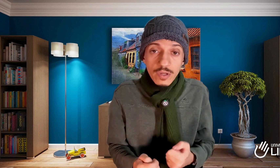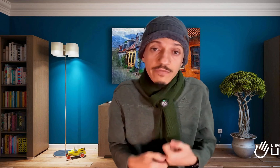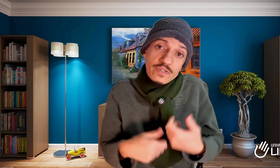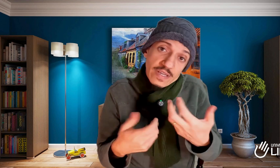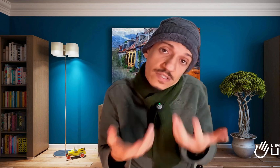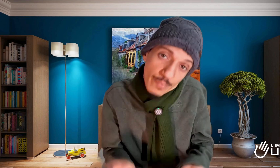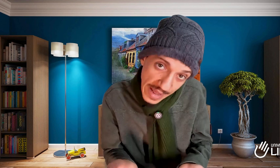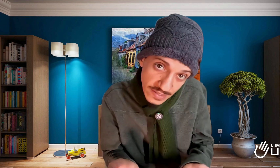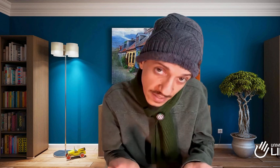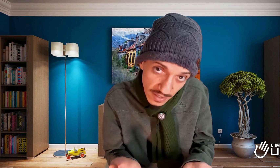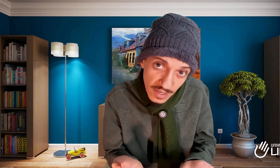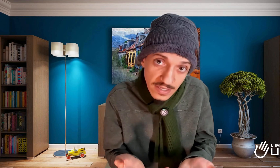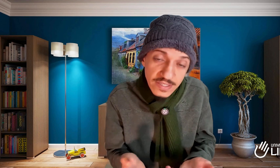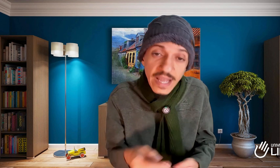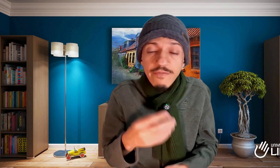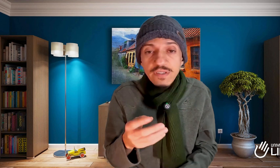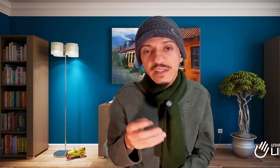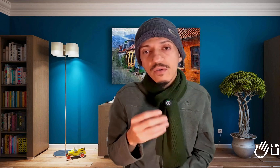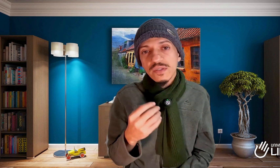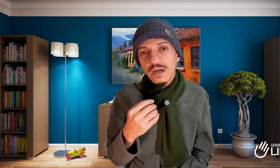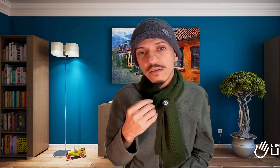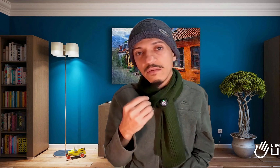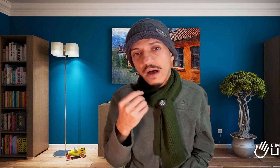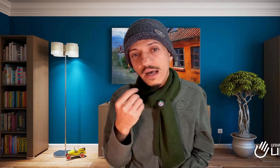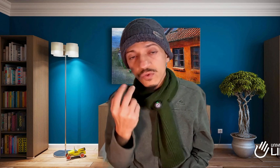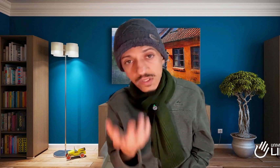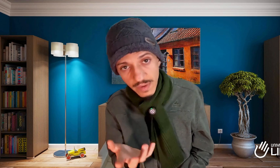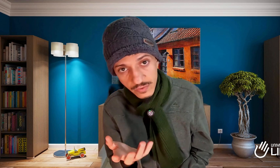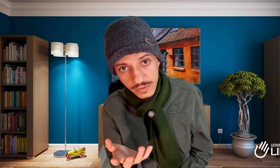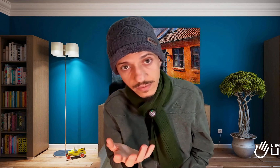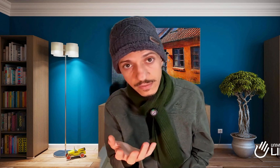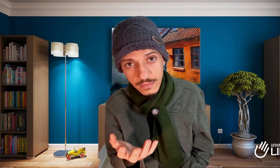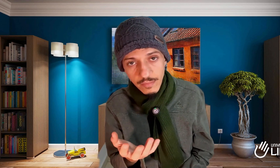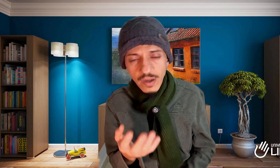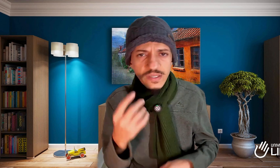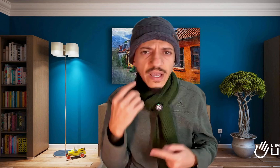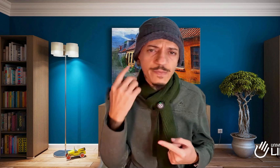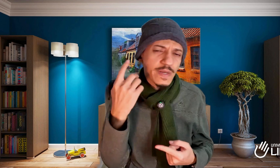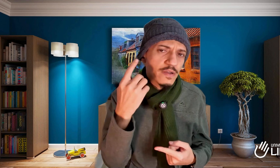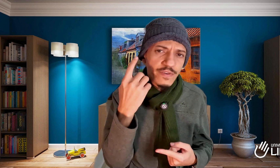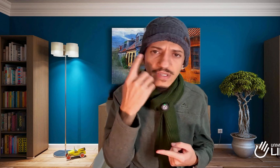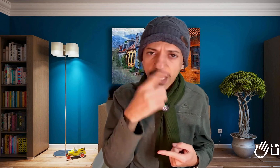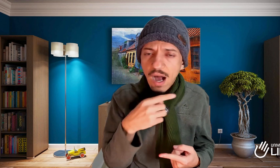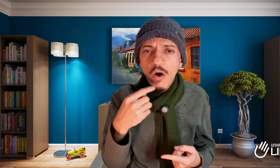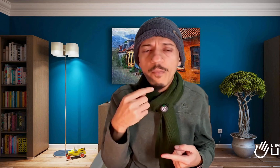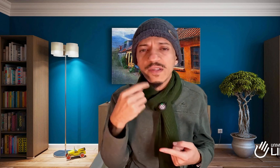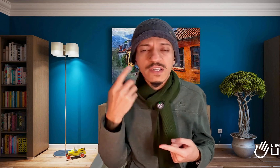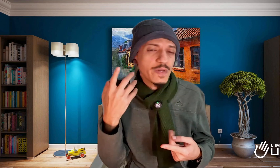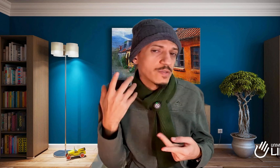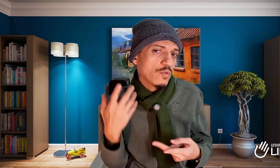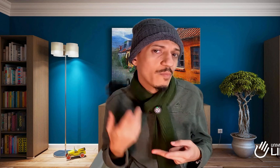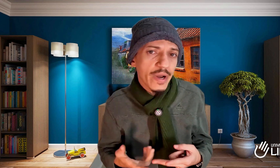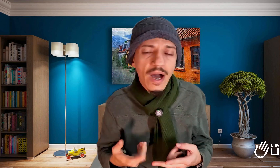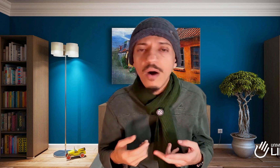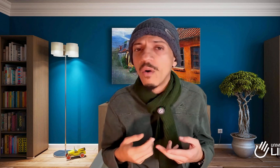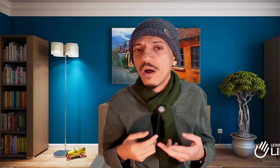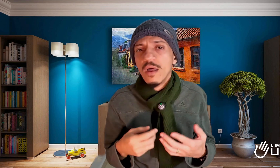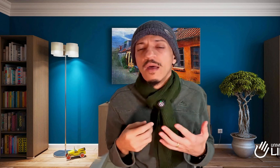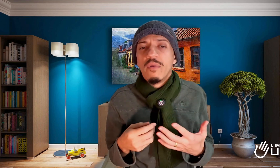você expressa sem você estar usando as suas mãos. Pode ser a expressão facial, pode ser a expressão corporal, pode ser